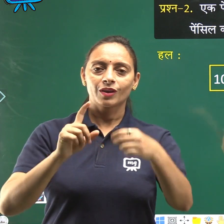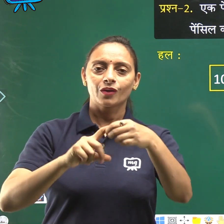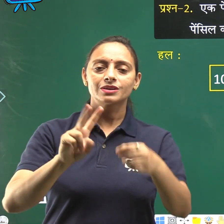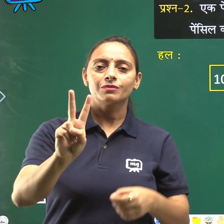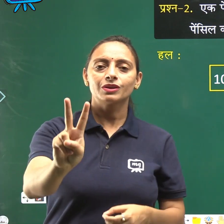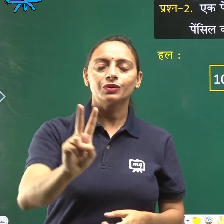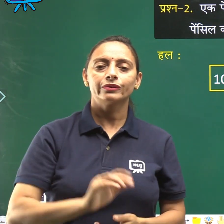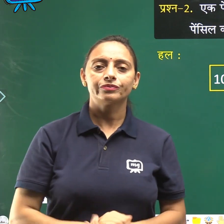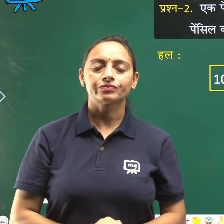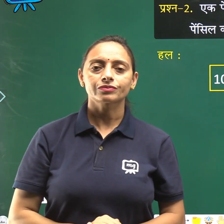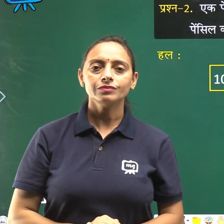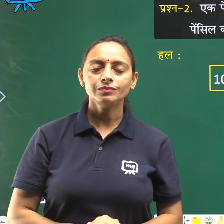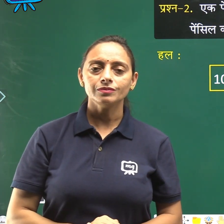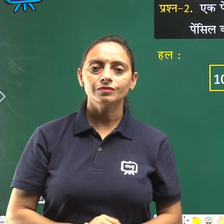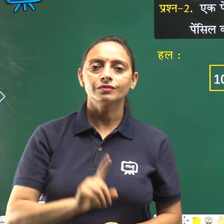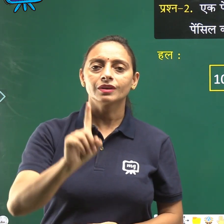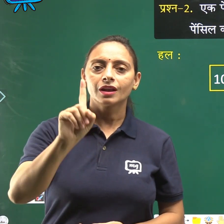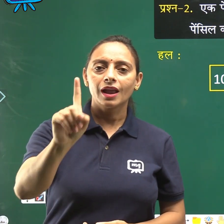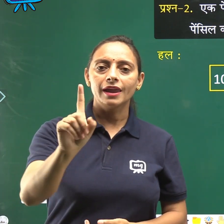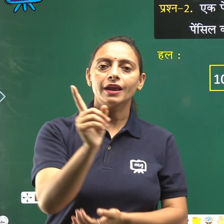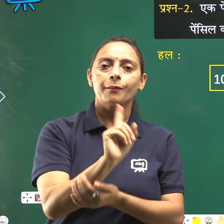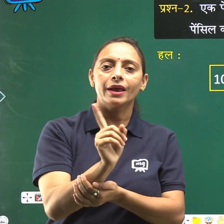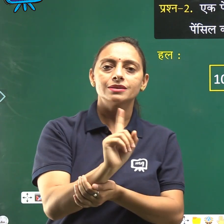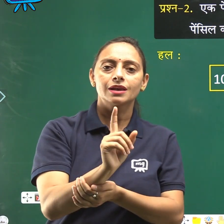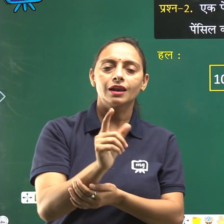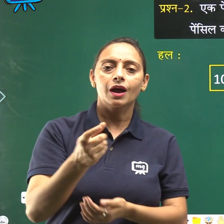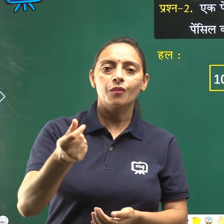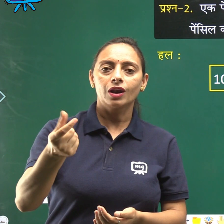प्रश्न 2, एक पेंसिल का मूल्य